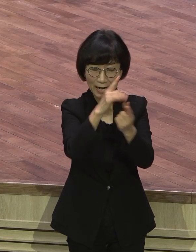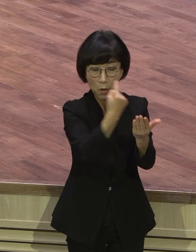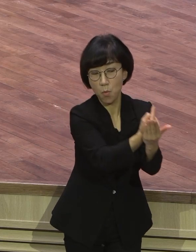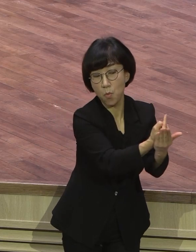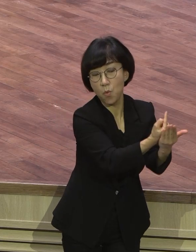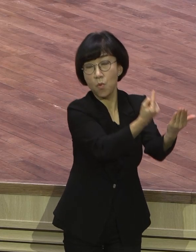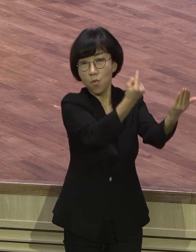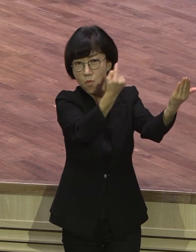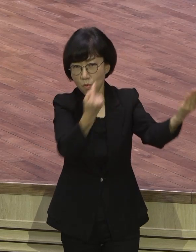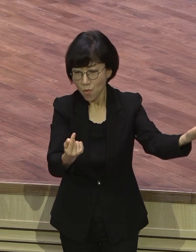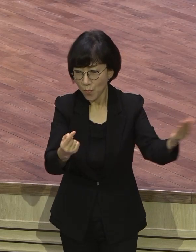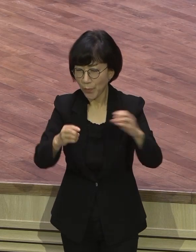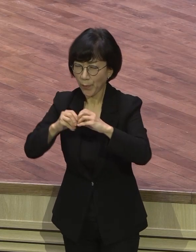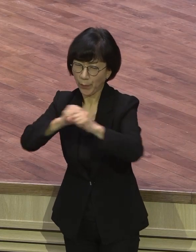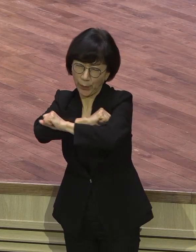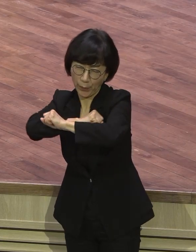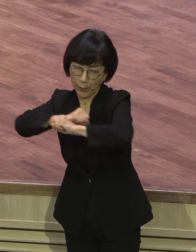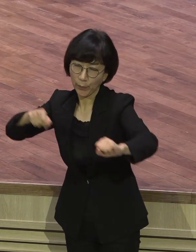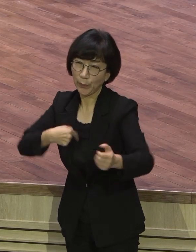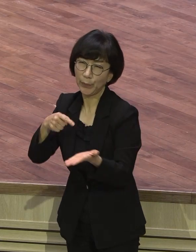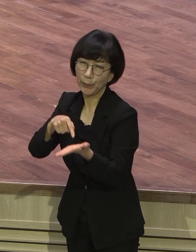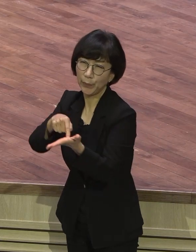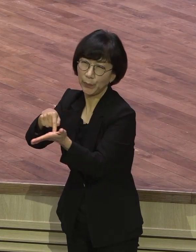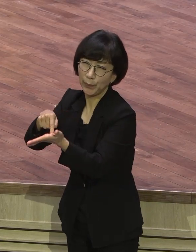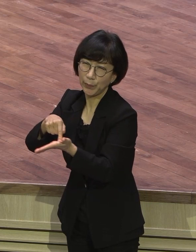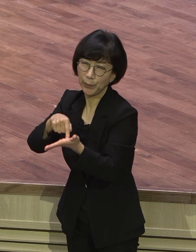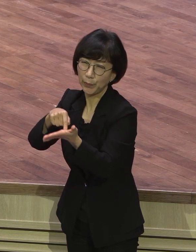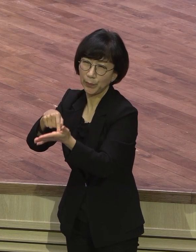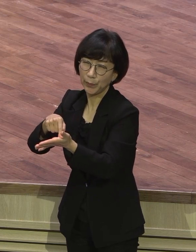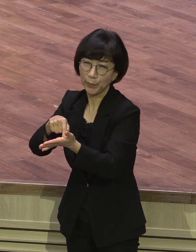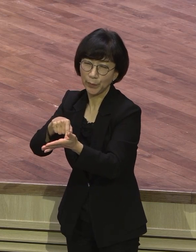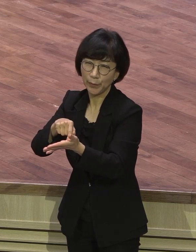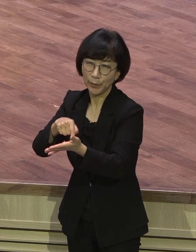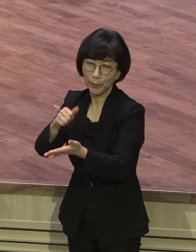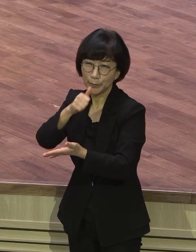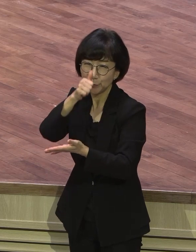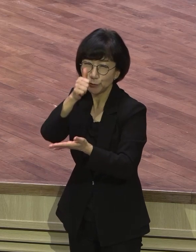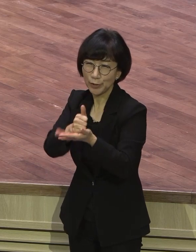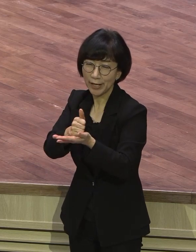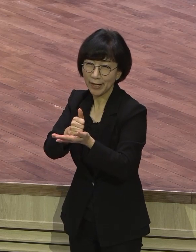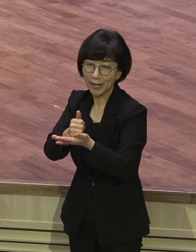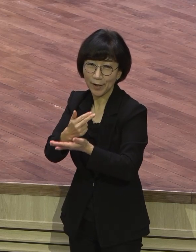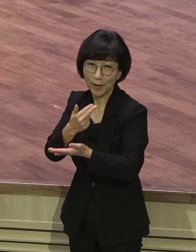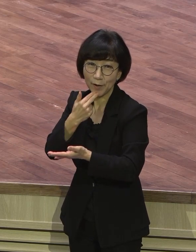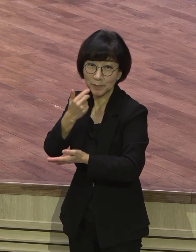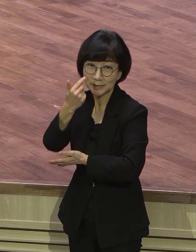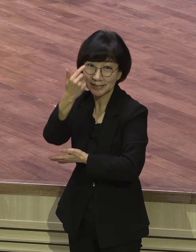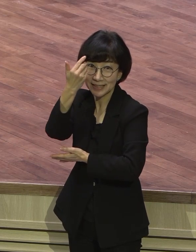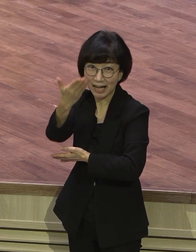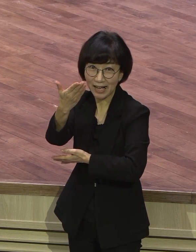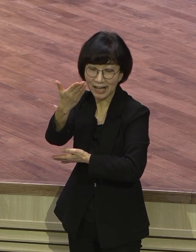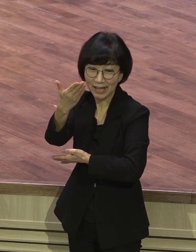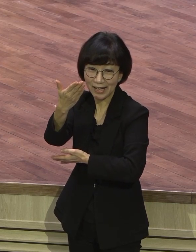않는다 그러면 얼마나 좋겠어요 안 본다고 해서 죄 안지으면 천국이지요